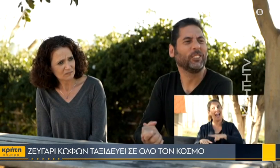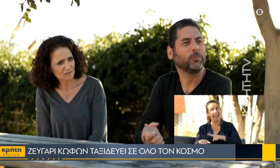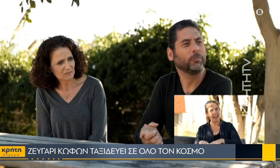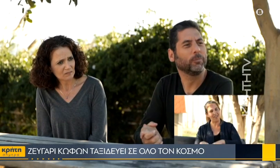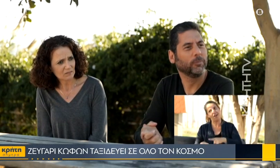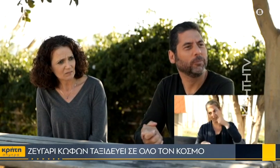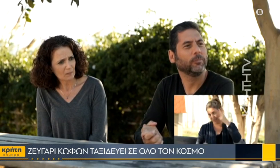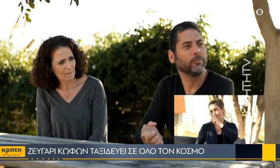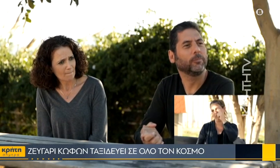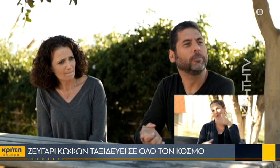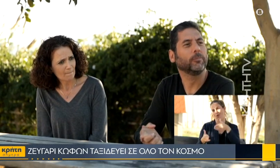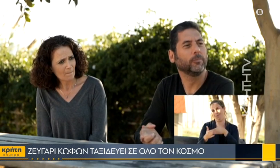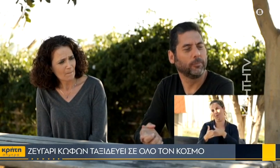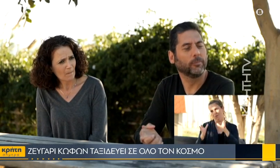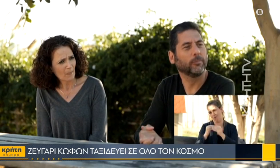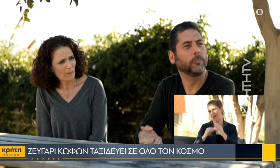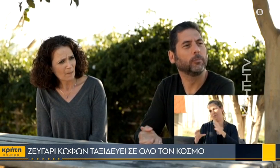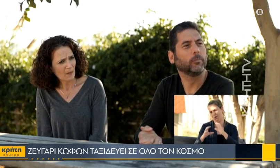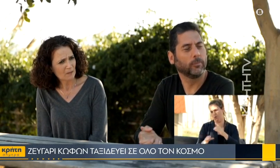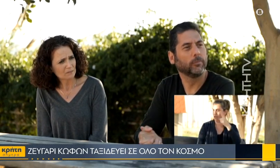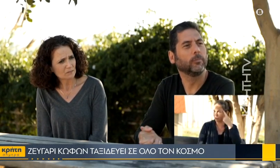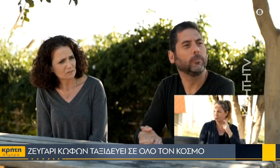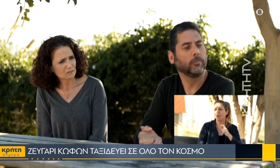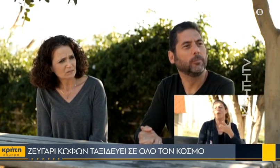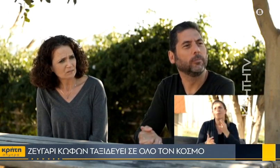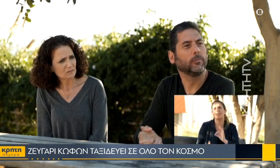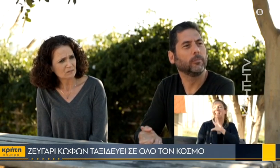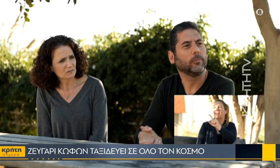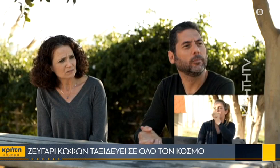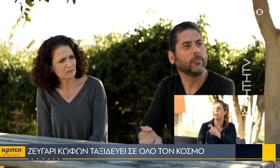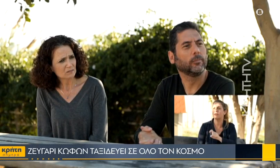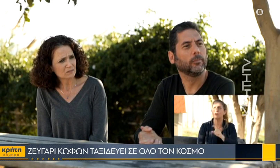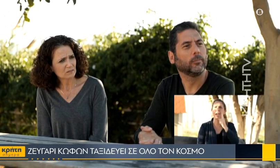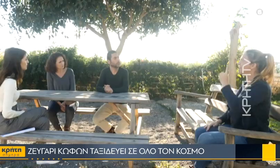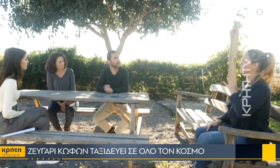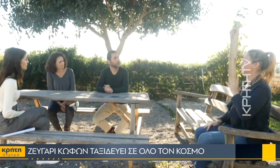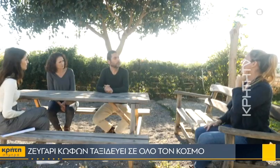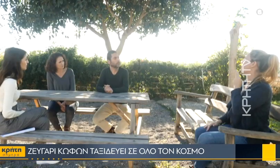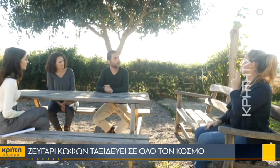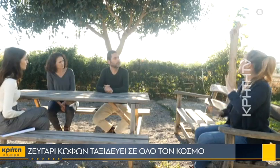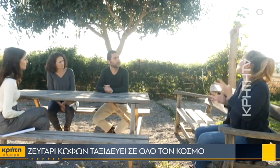έχει αρκετά προβλήματα, το καταλαβαίνουμε όλοι. Πώς είναι λοιπόν η καθημερινότητα για έναν κοφό εδώ?